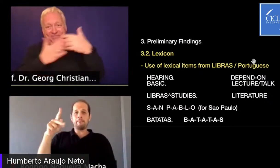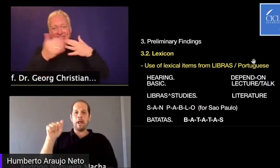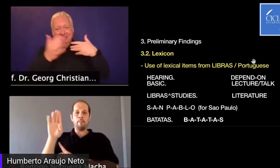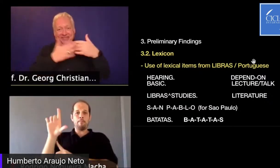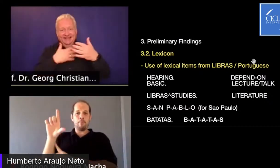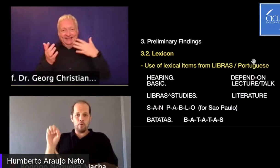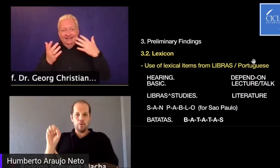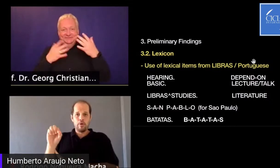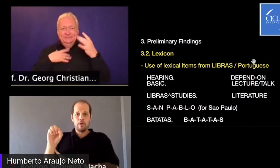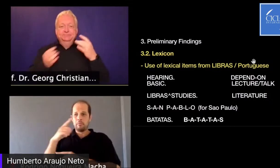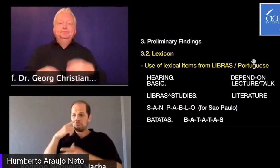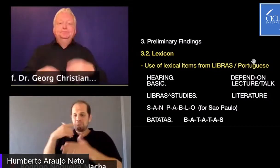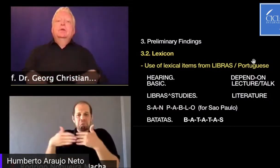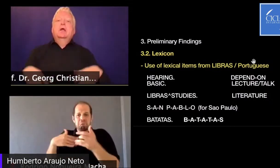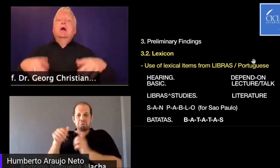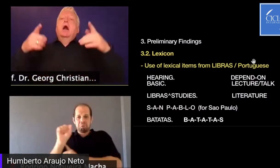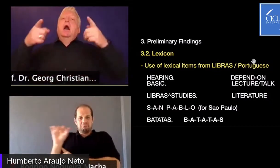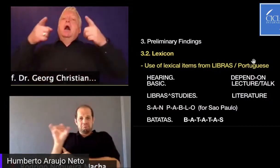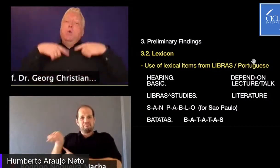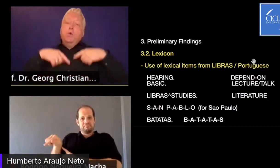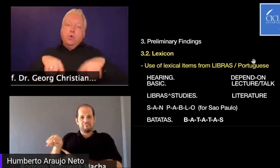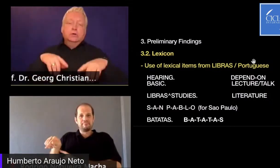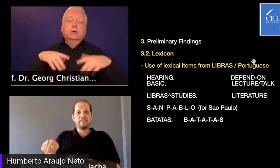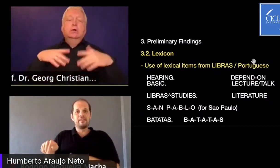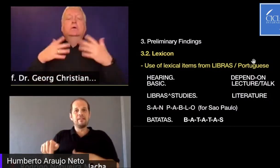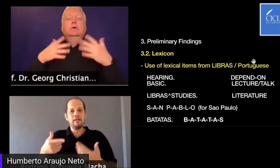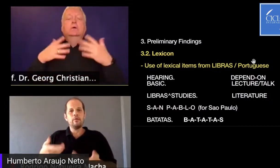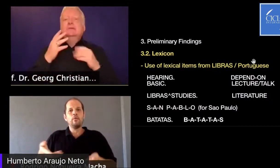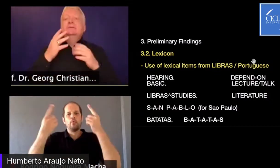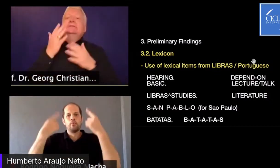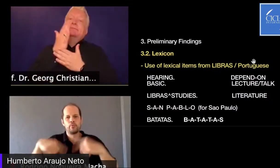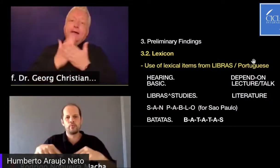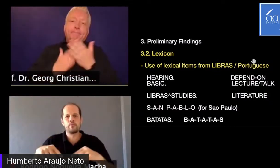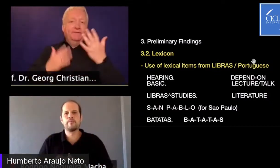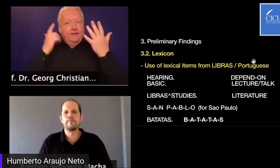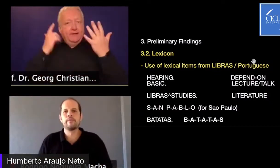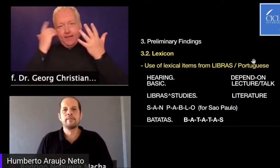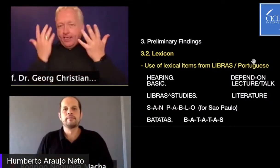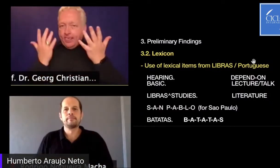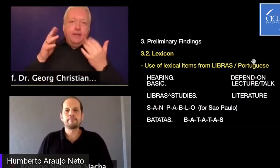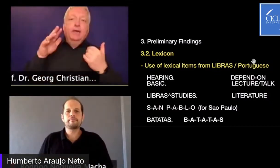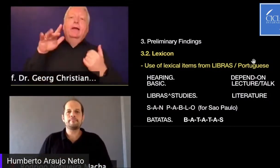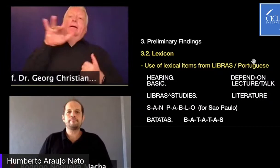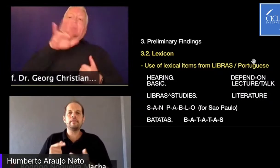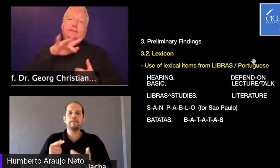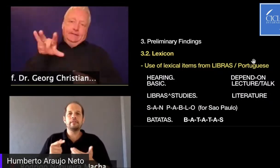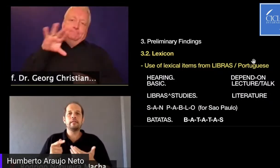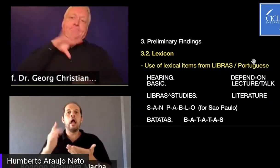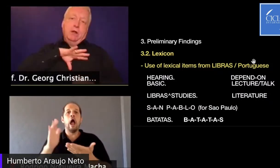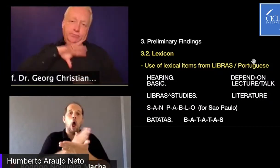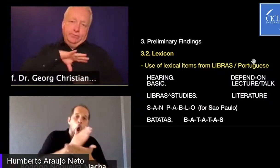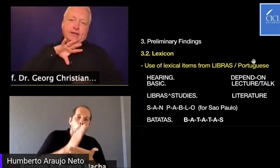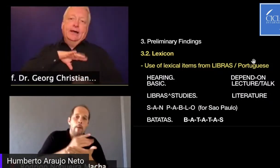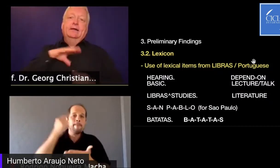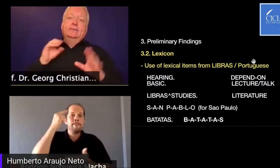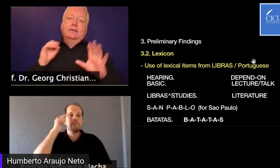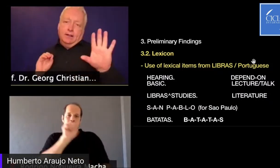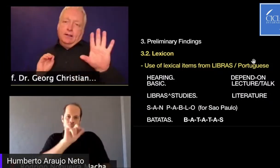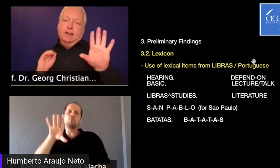ali naquelas línguas em contato, né? E no último caso que aparece aí nesse slide, você